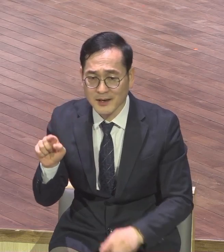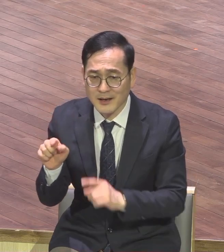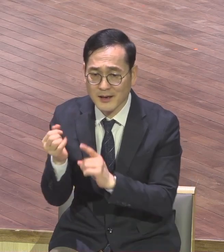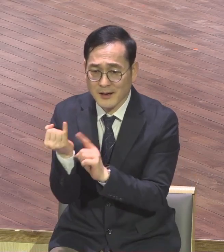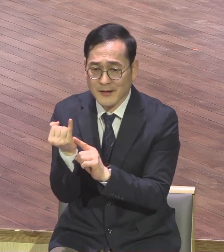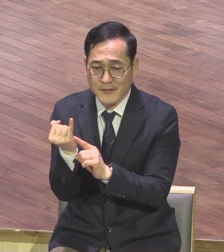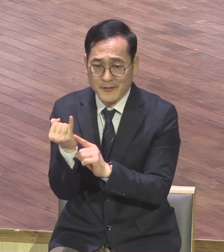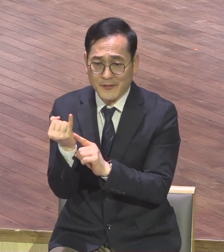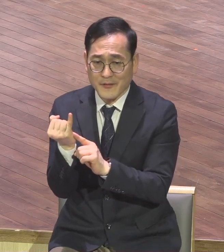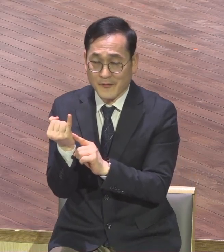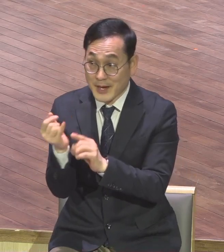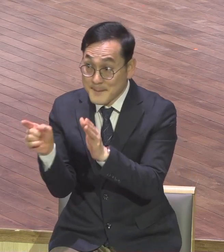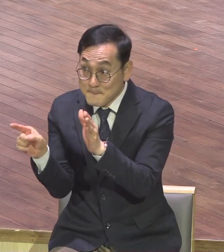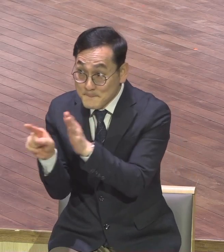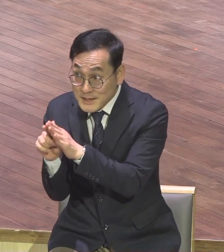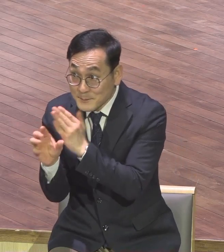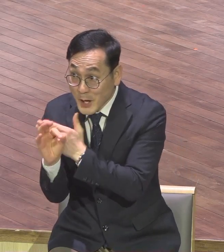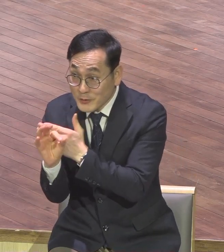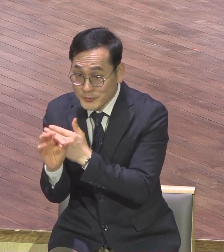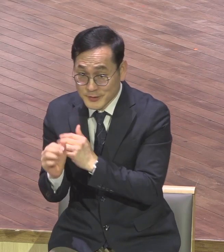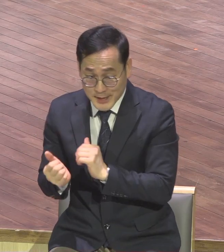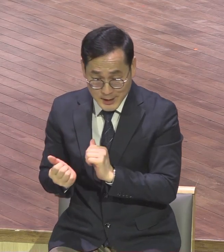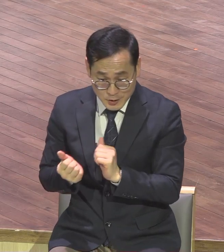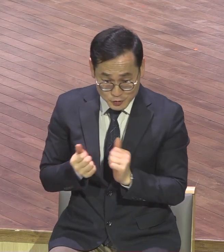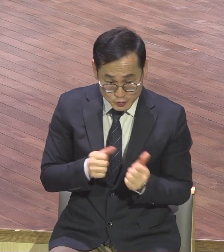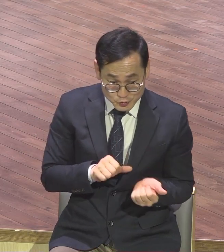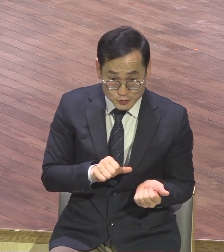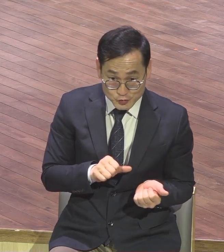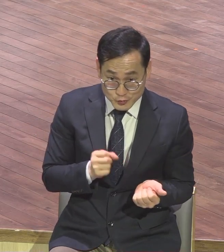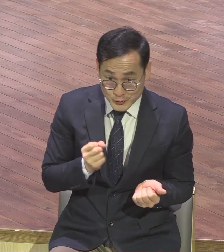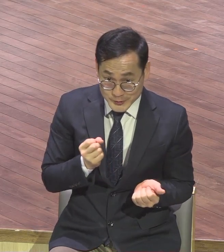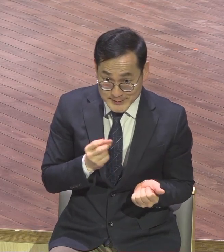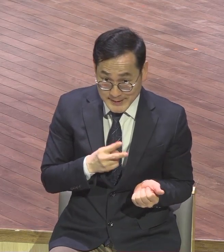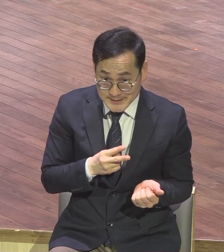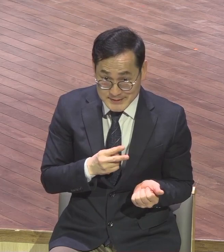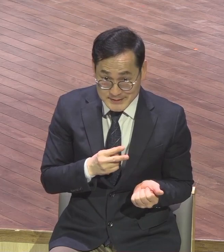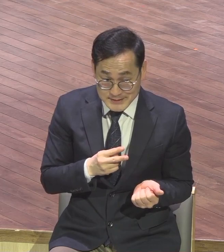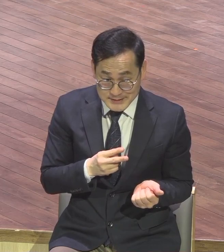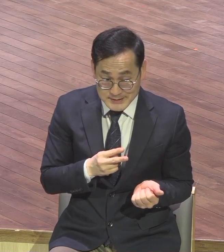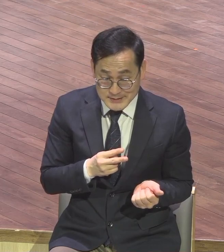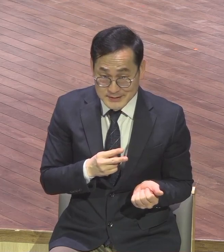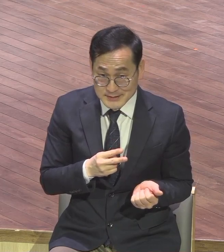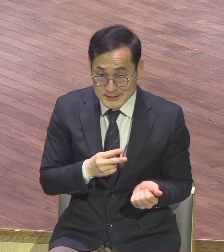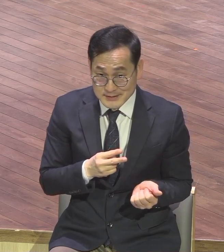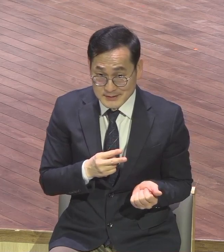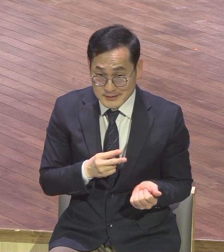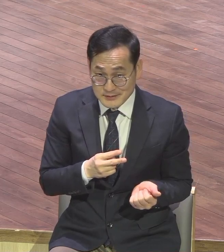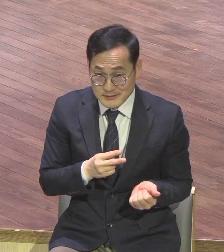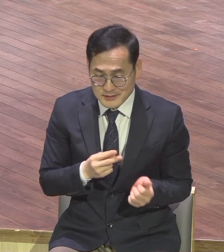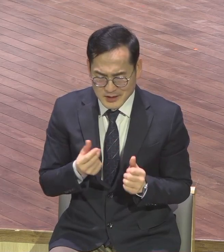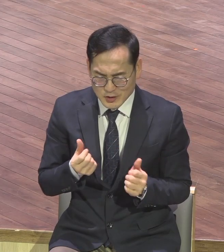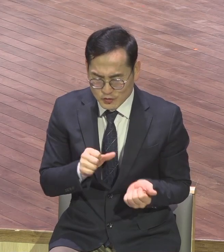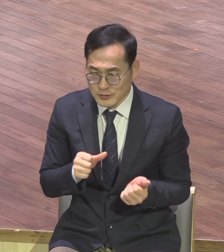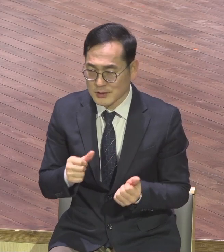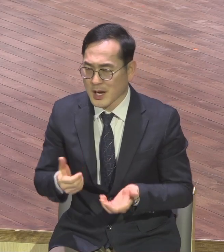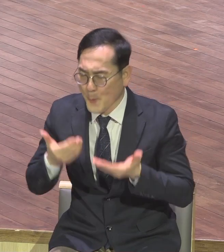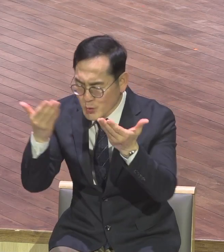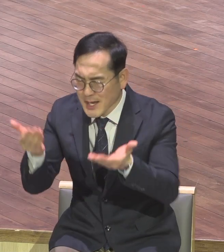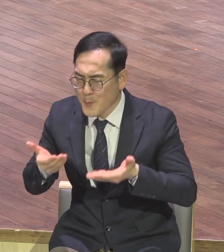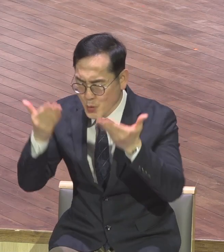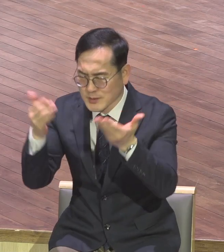이 죽어도 다시 가족들이 그렇게 잘 그렇게 봉사하고 헌신하고 한 것만이